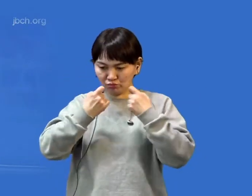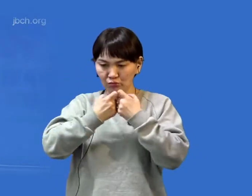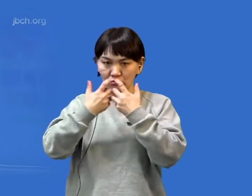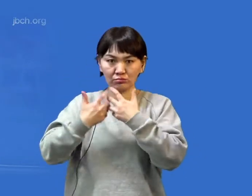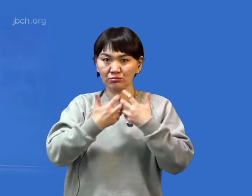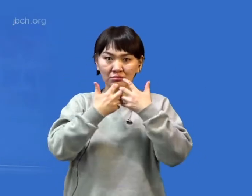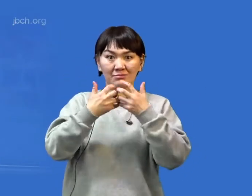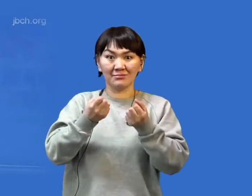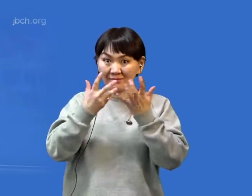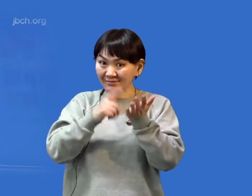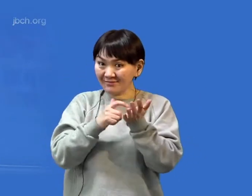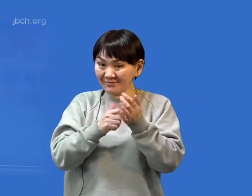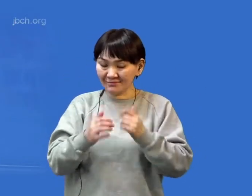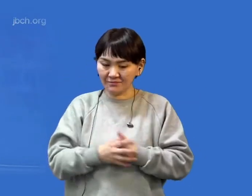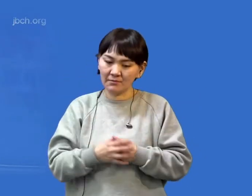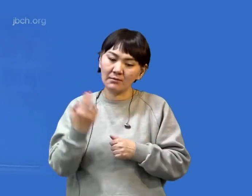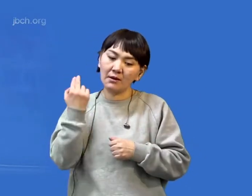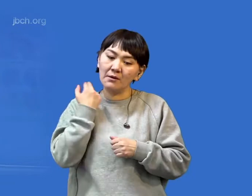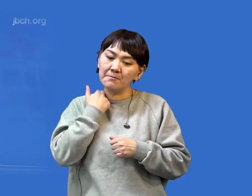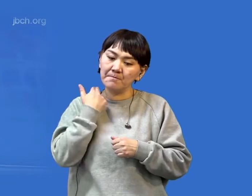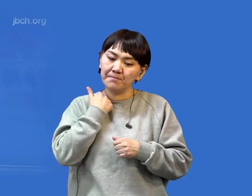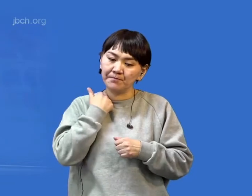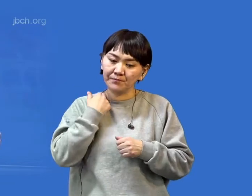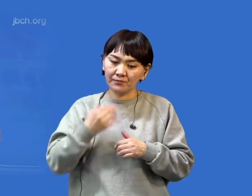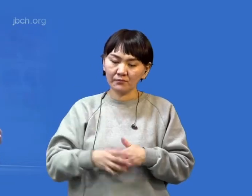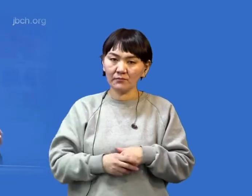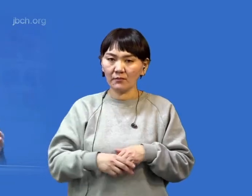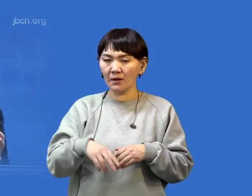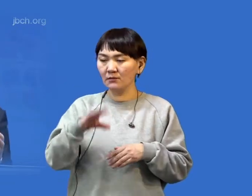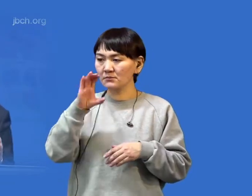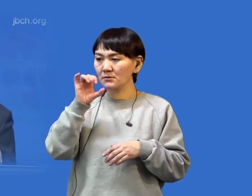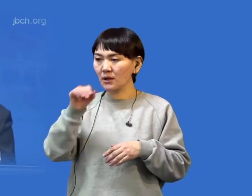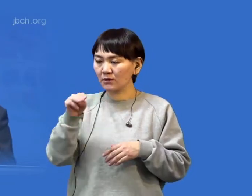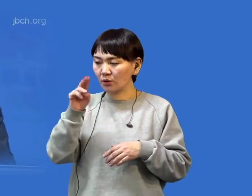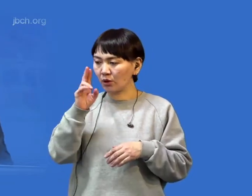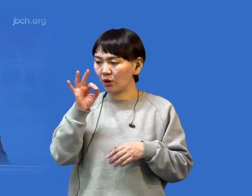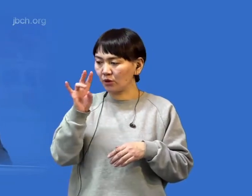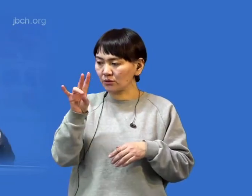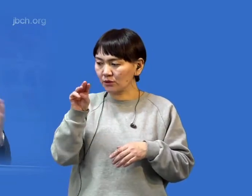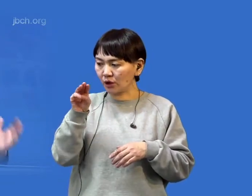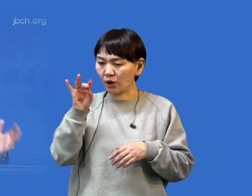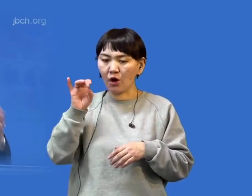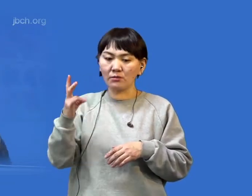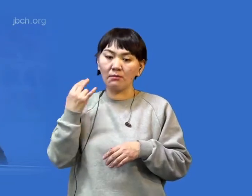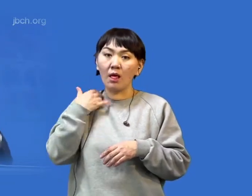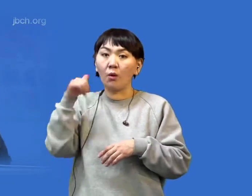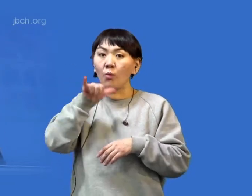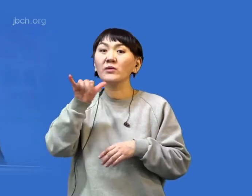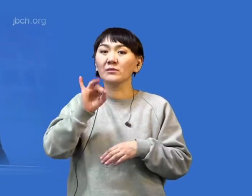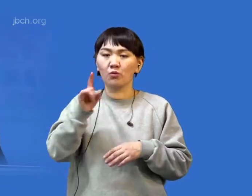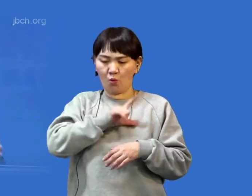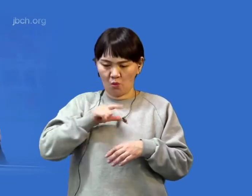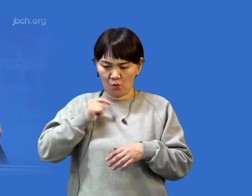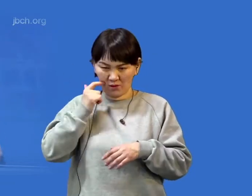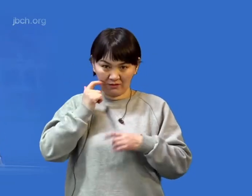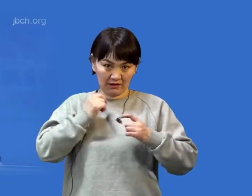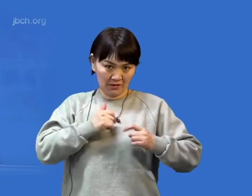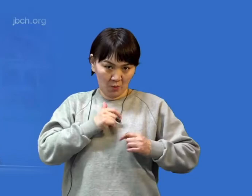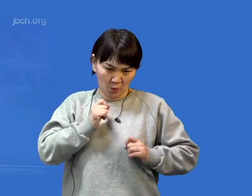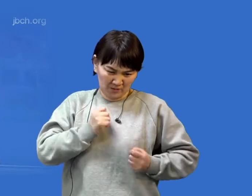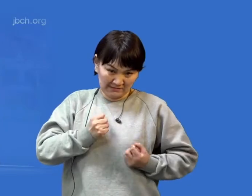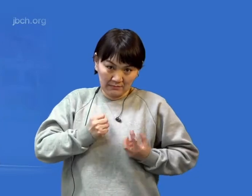Англиар бол тийм ээ. Self control гэдэг байгаа ч тийм өөрийгөө захиргаадахыг хэлээд байна.